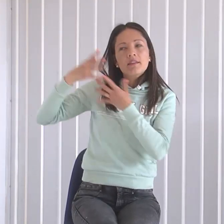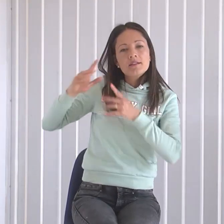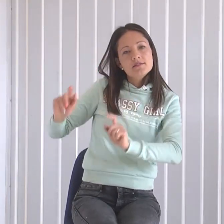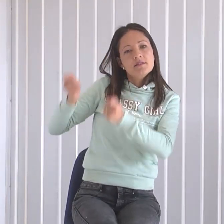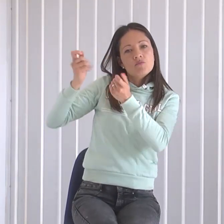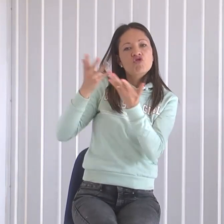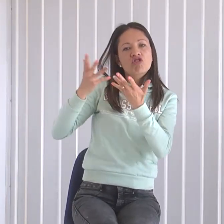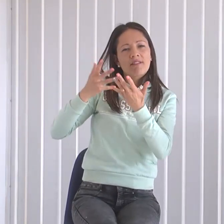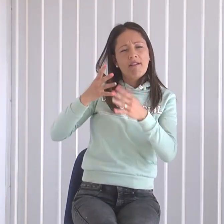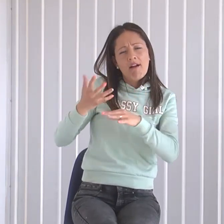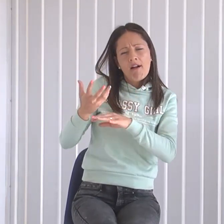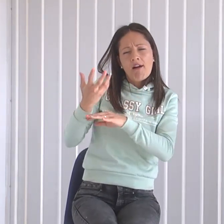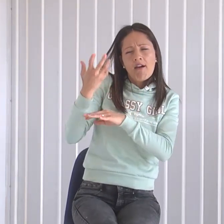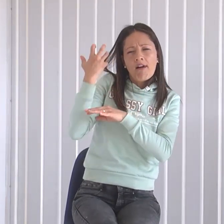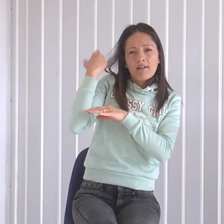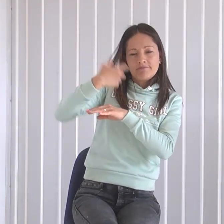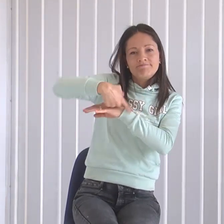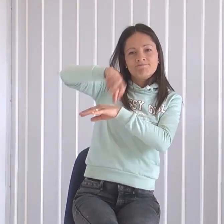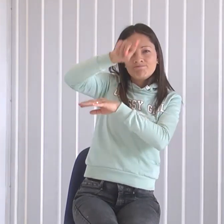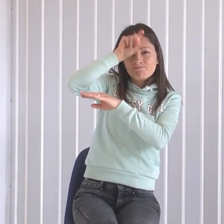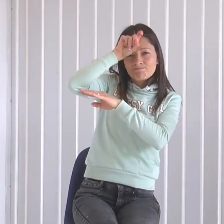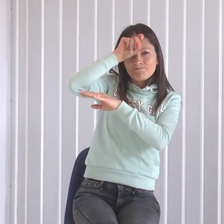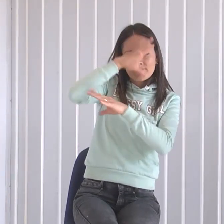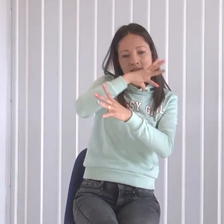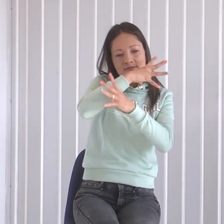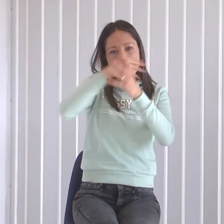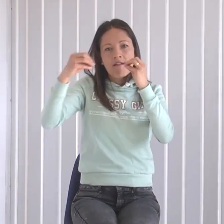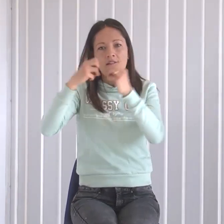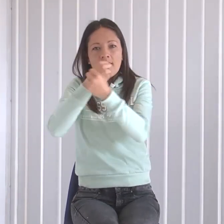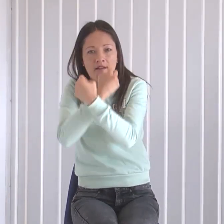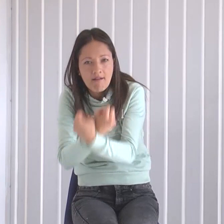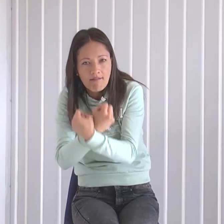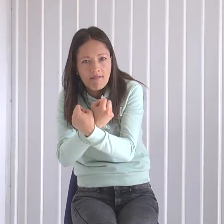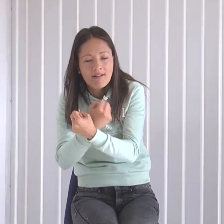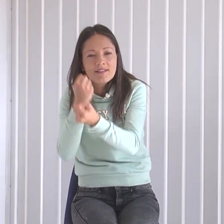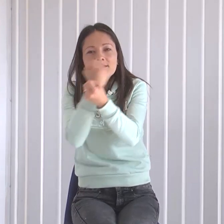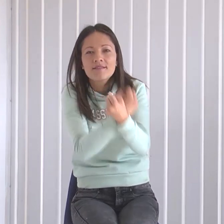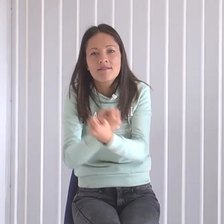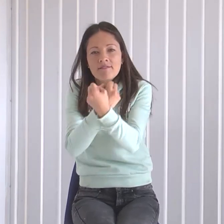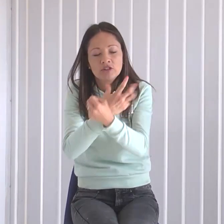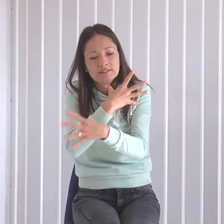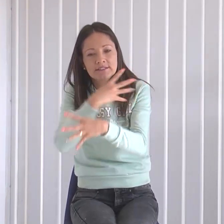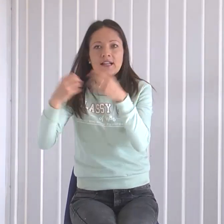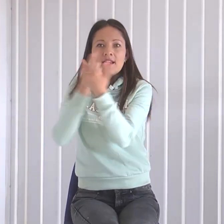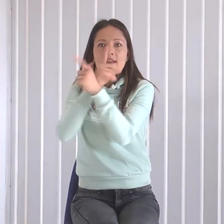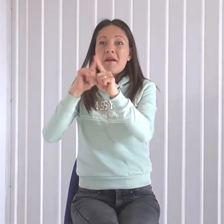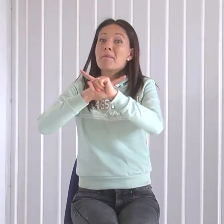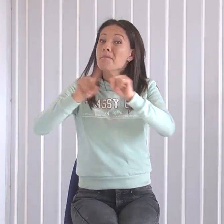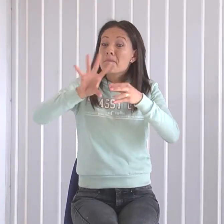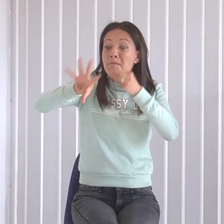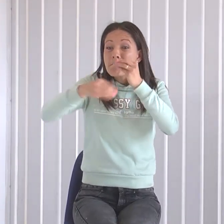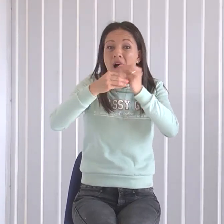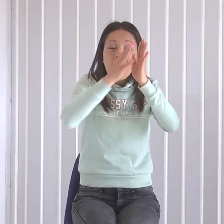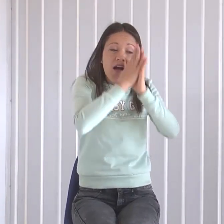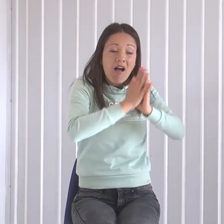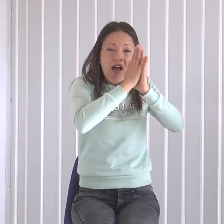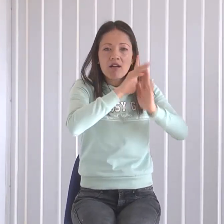de Egipto, que los sacó de la esclavitud, le están orando a otros dioses a los cuales les piden que les ayuden a